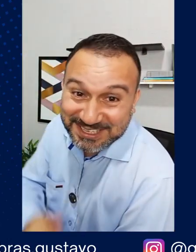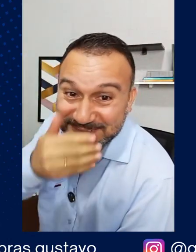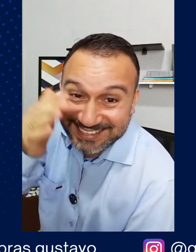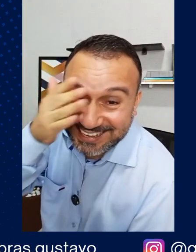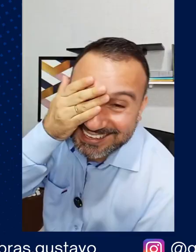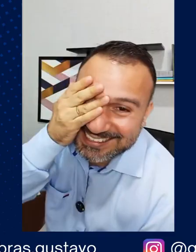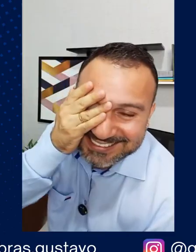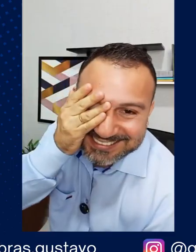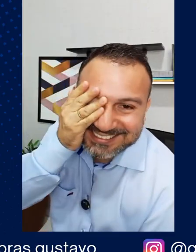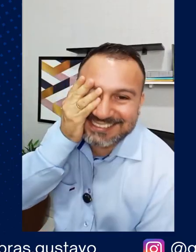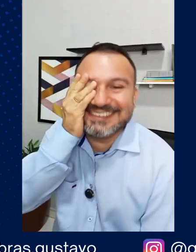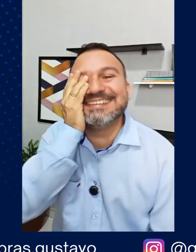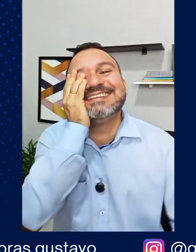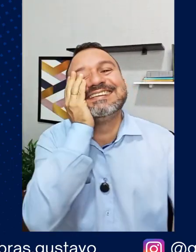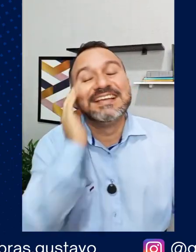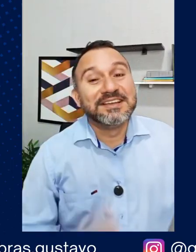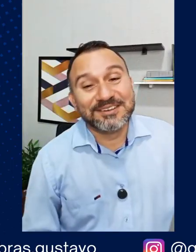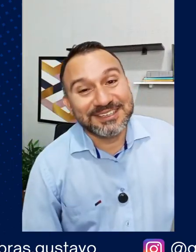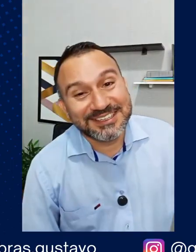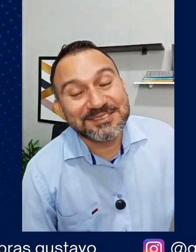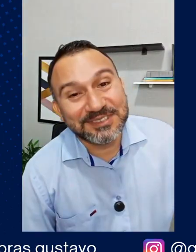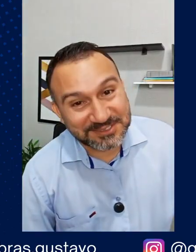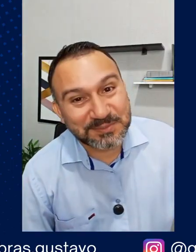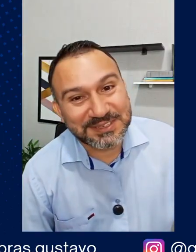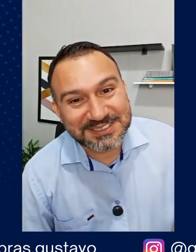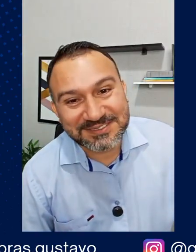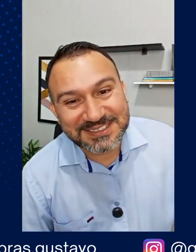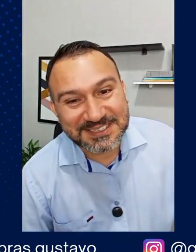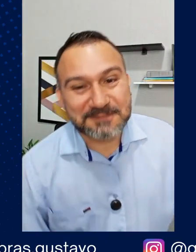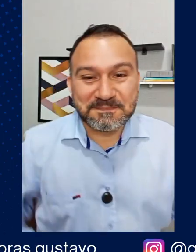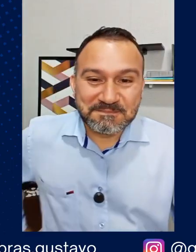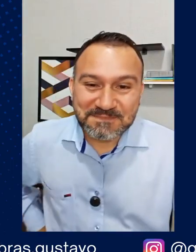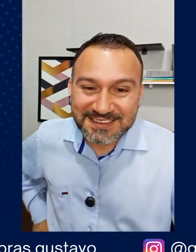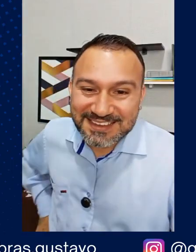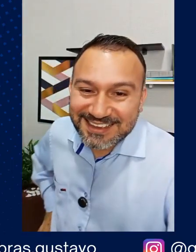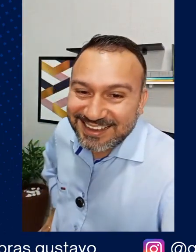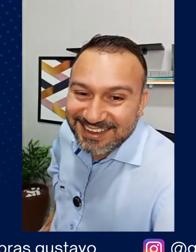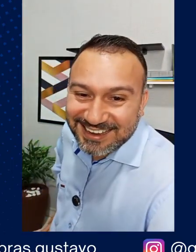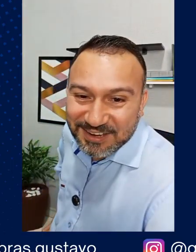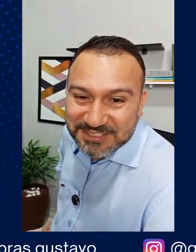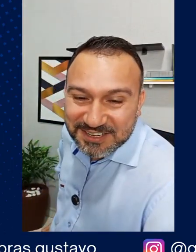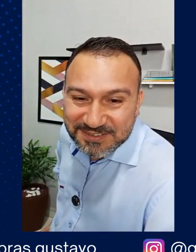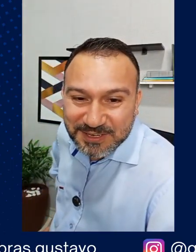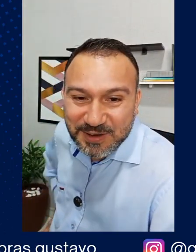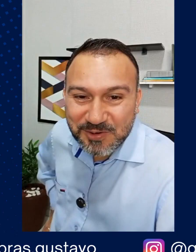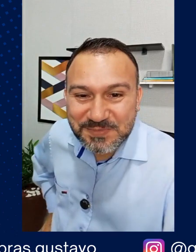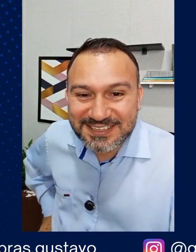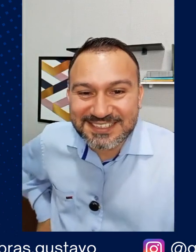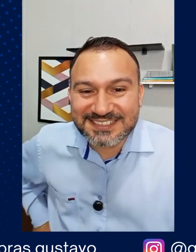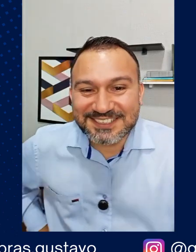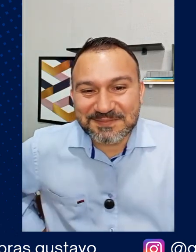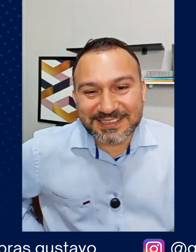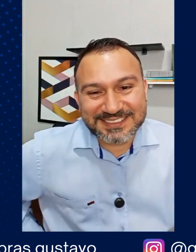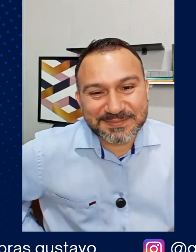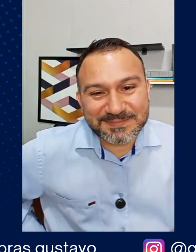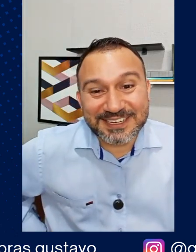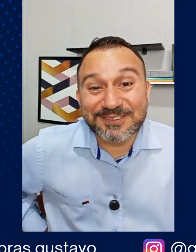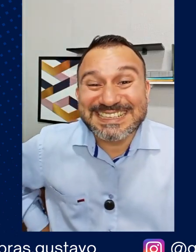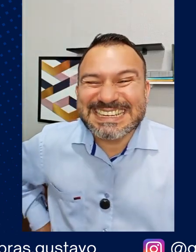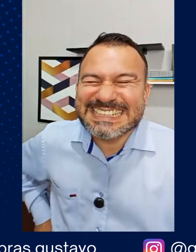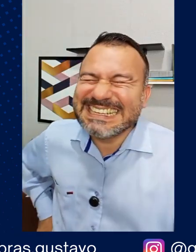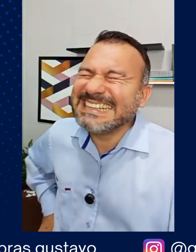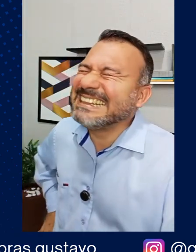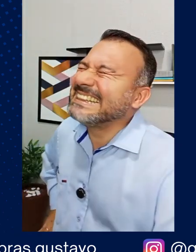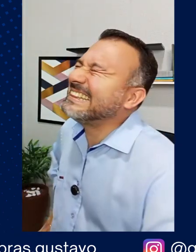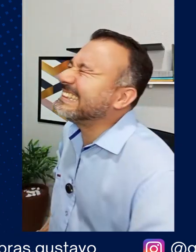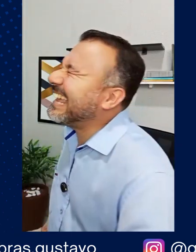e quer exterminar. Ô, Lídia, foi isso que eu precisei fazer. A Raquel escreveu aqui, ó. Um mix de sentimentos. A primeira